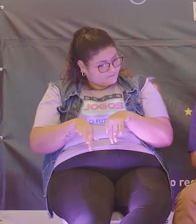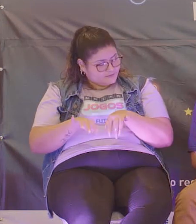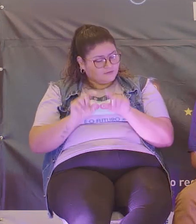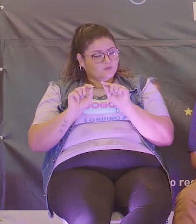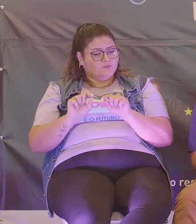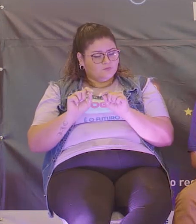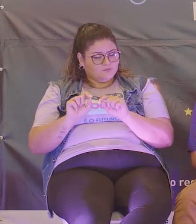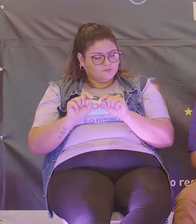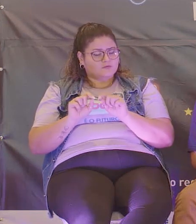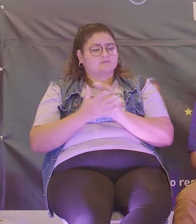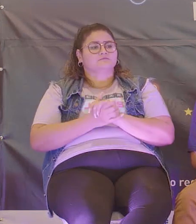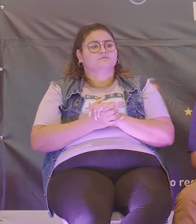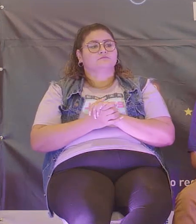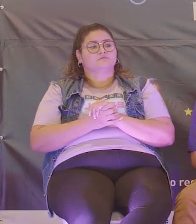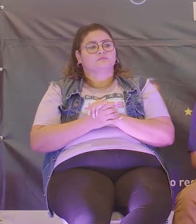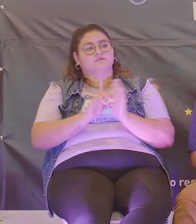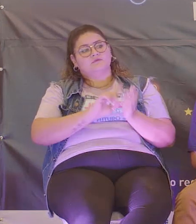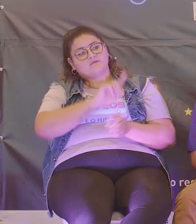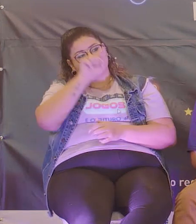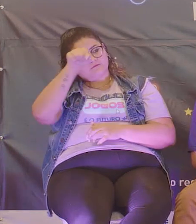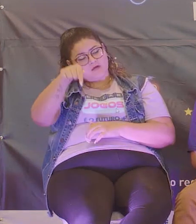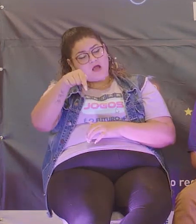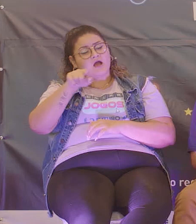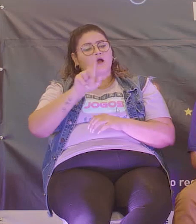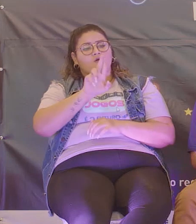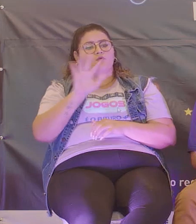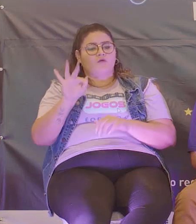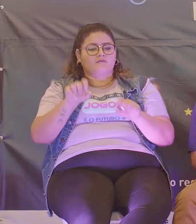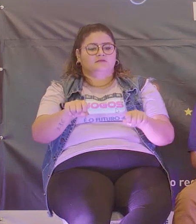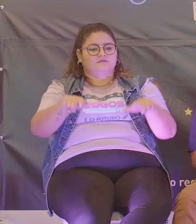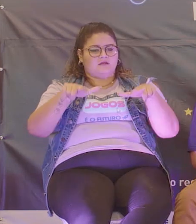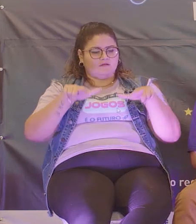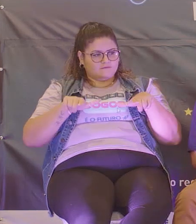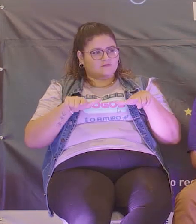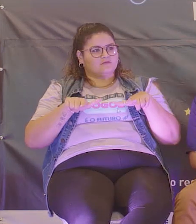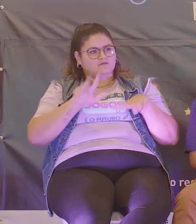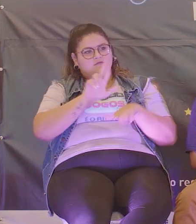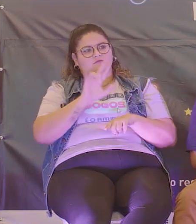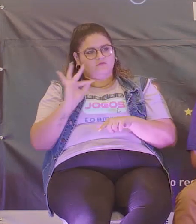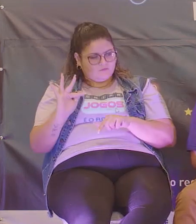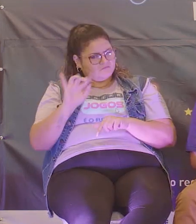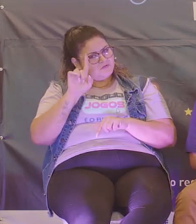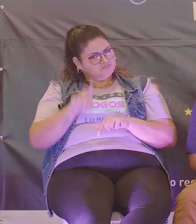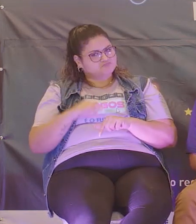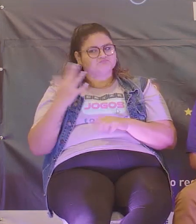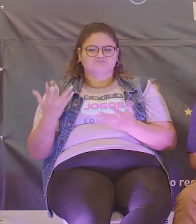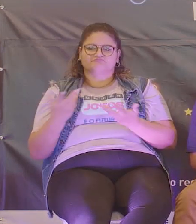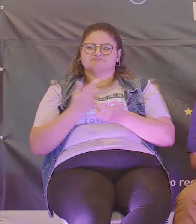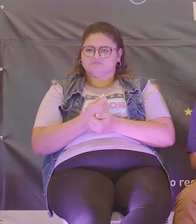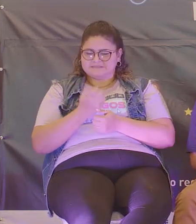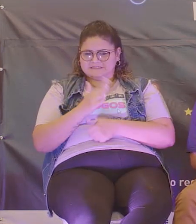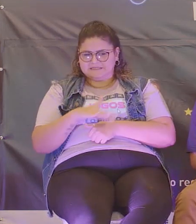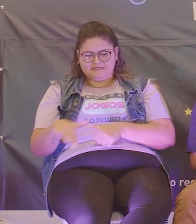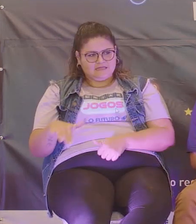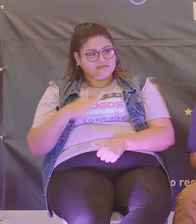da programação, eles vão até a UF e recebem um certificado da UF, cara. Então, caramba, para as crianças aí,